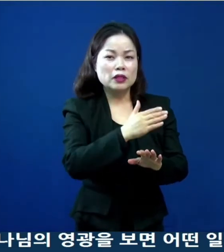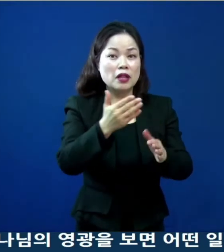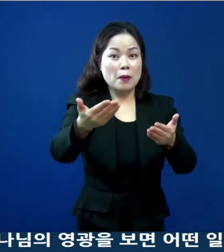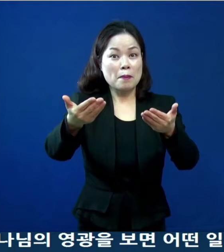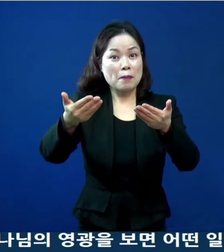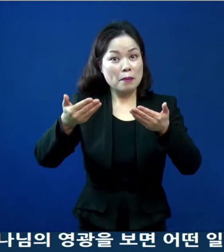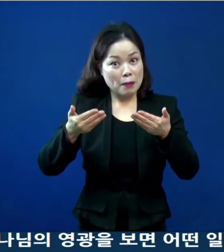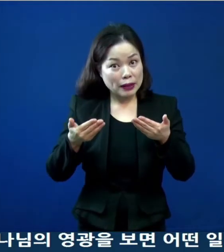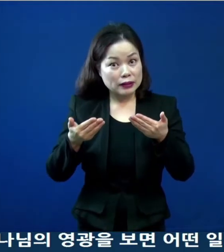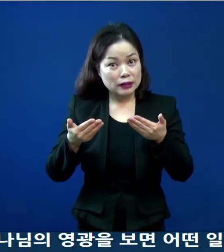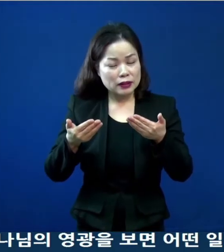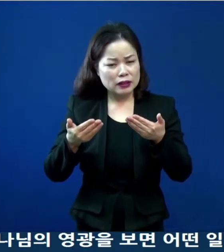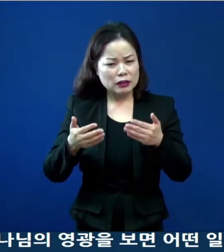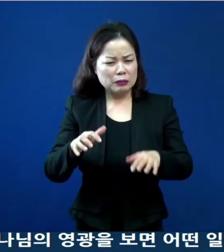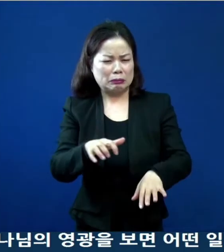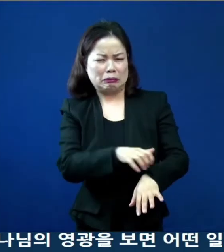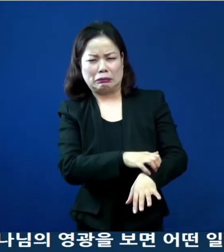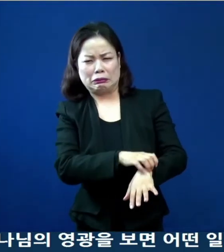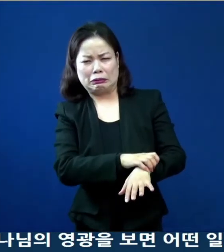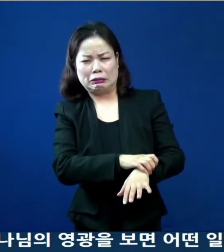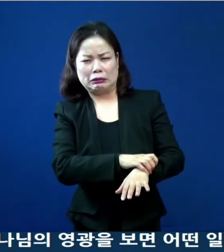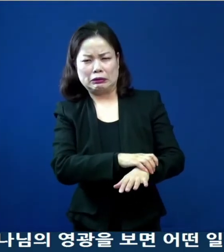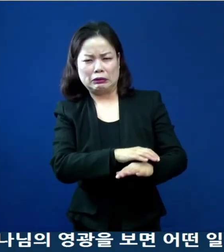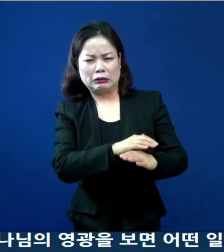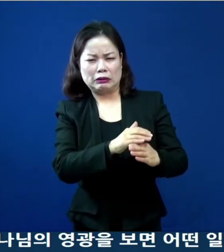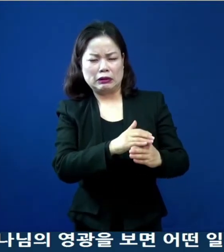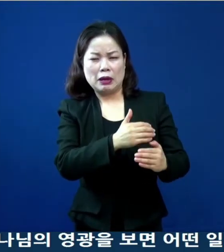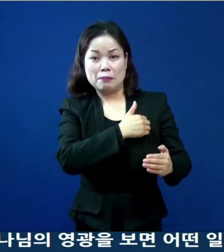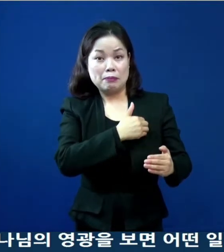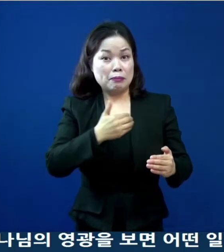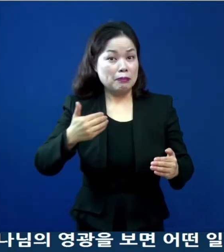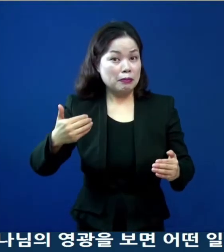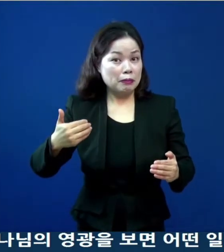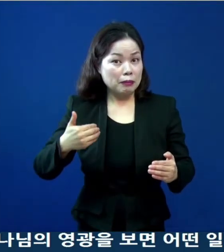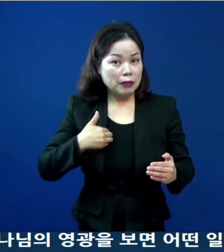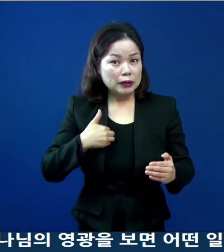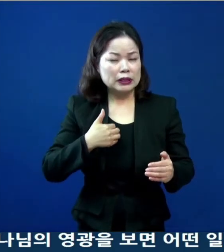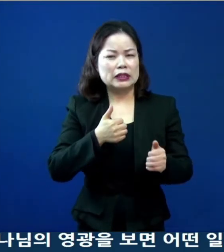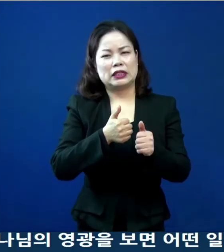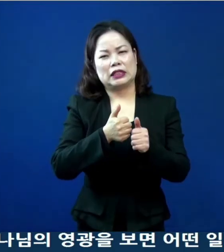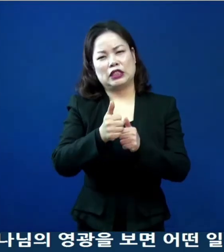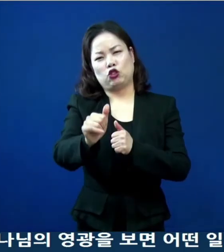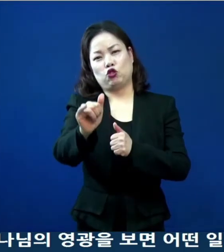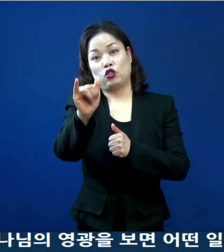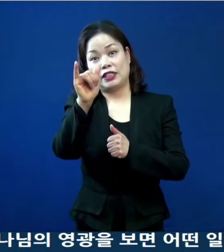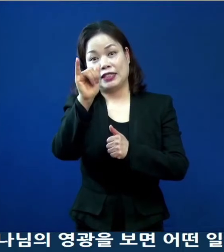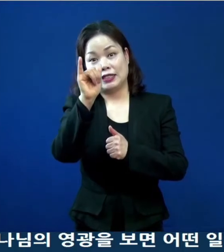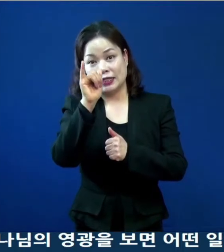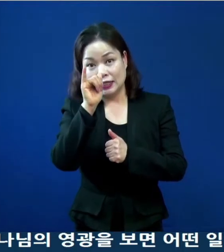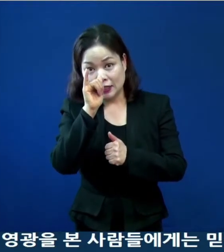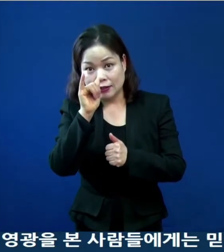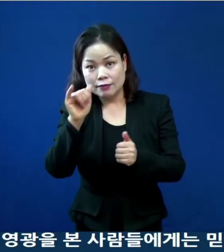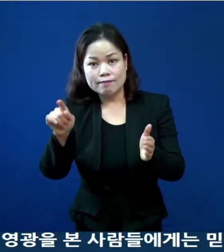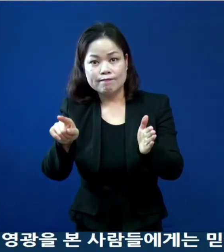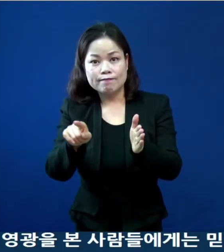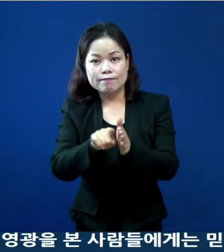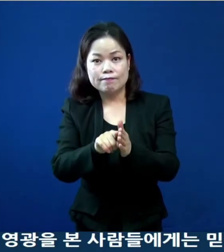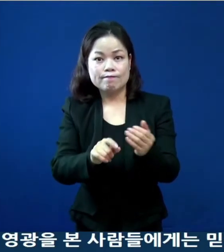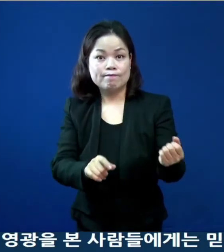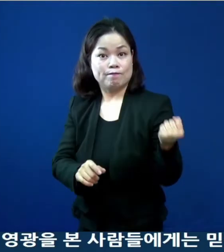받는 불필요하고 불완전한 만족을 이길 수 있는 힘을 얻게